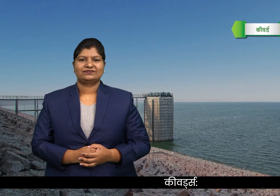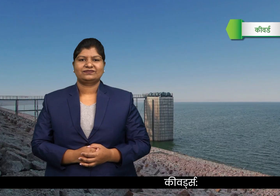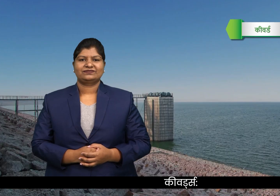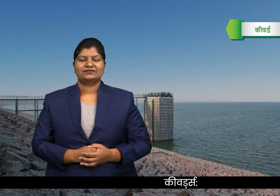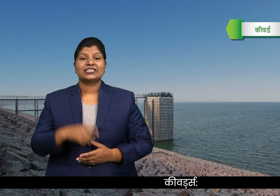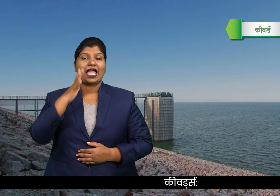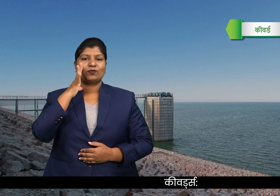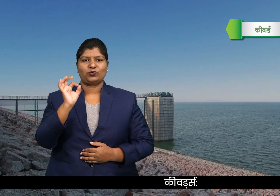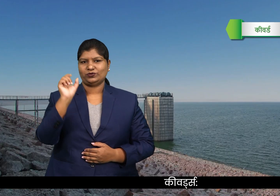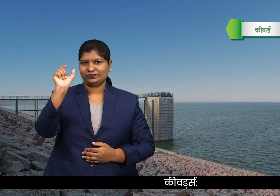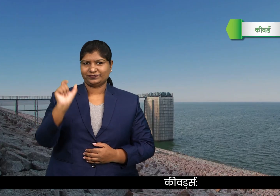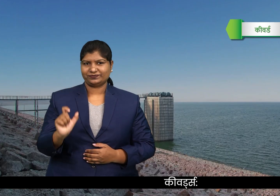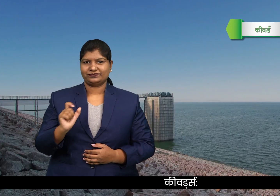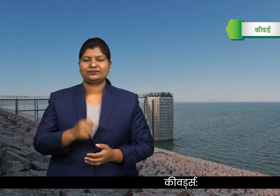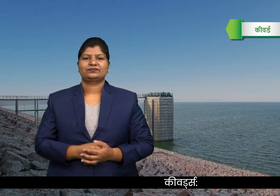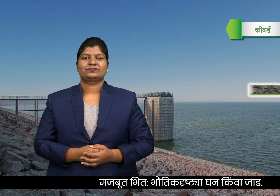या धड्याचे कीवर्ड्स: